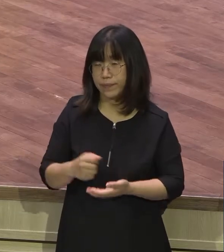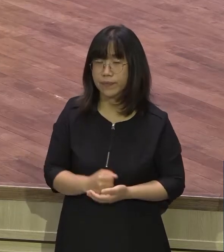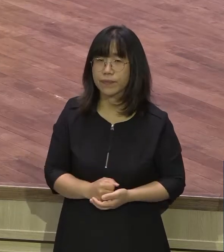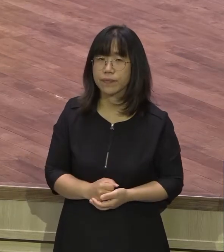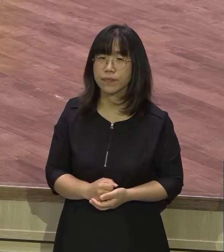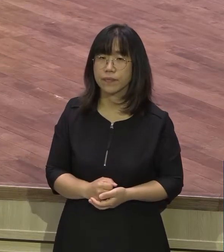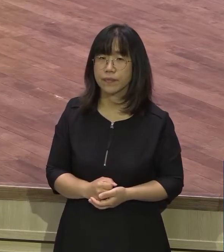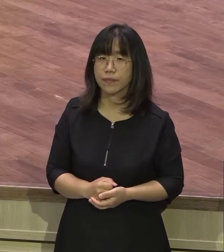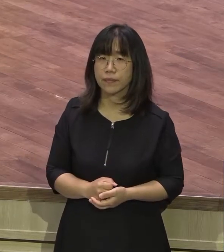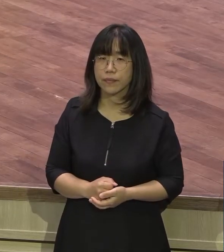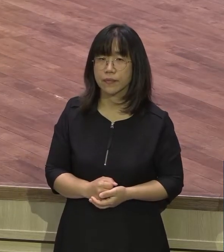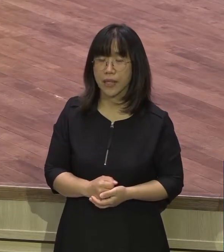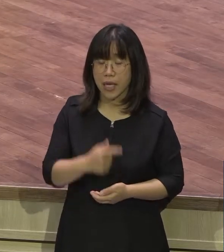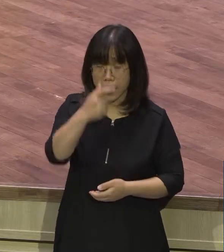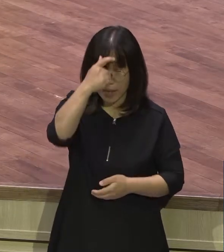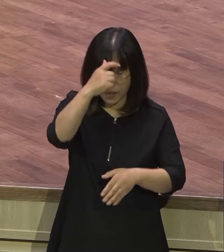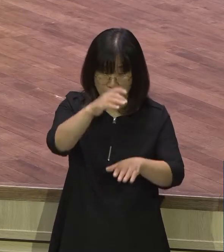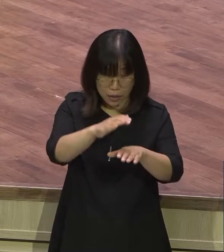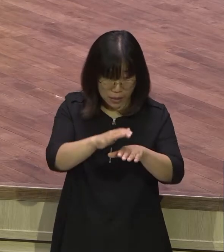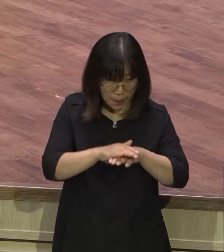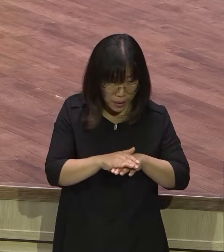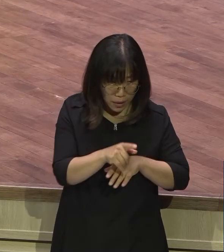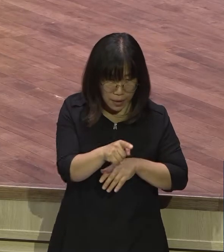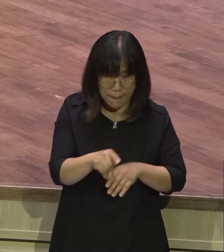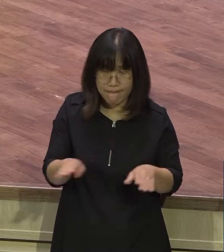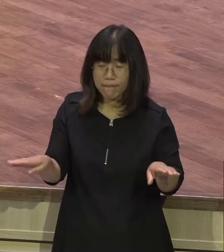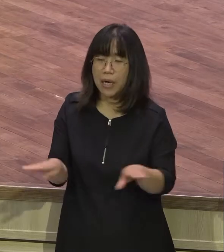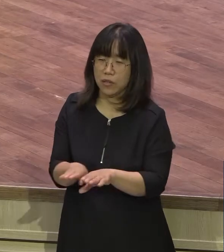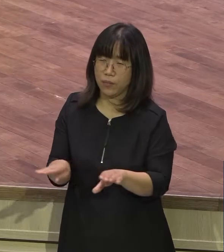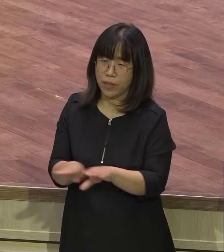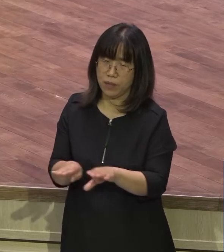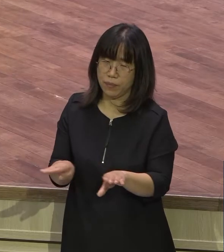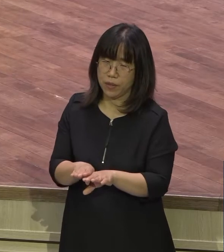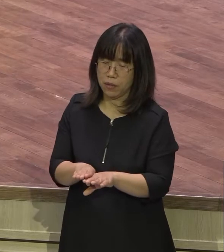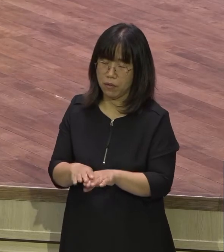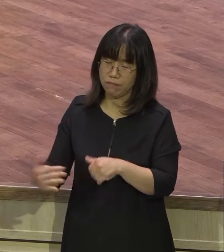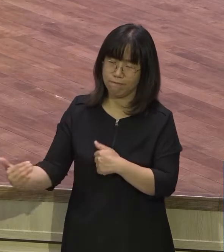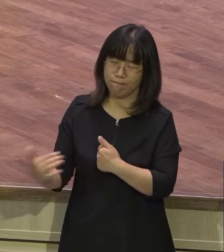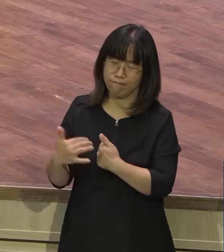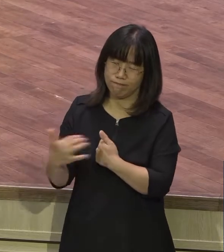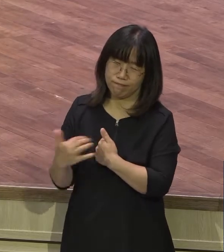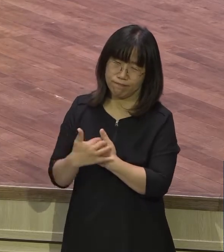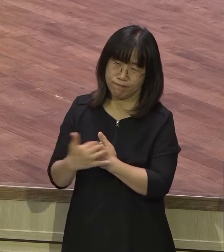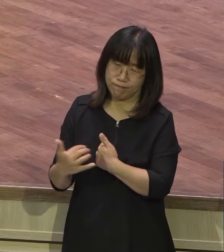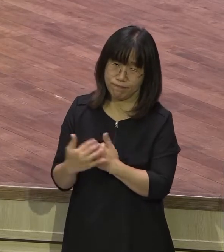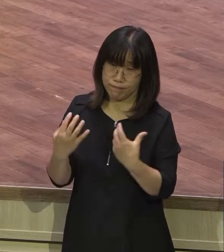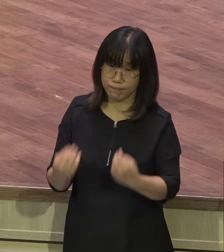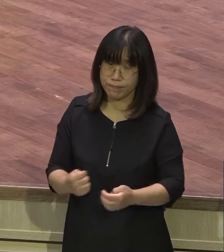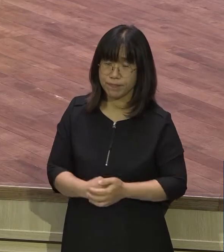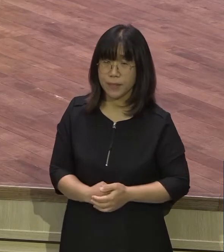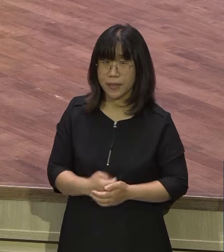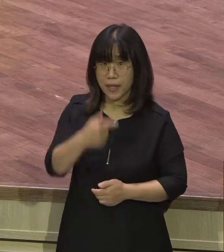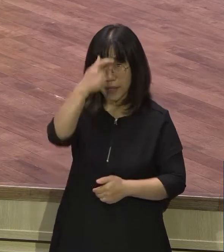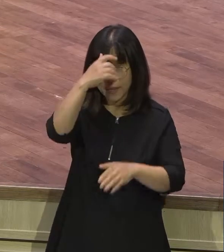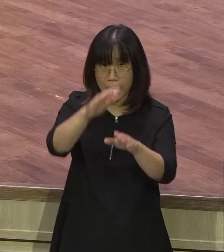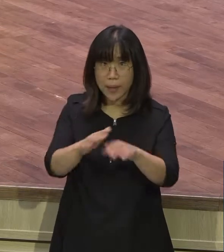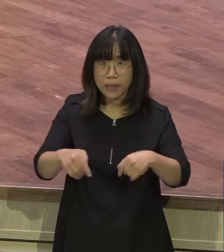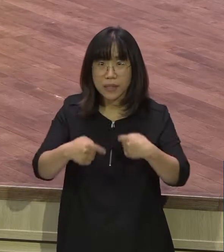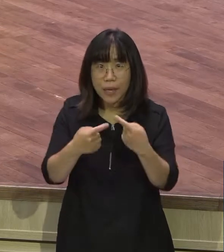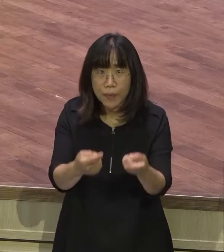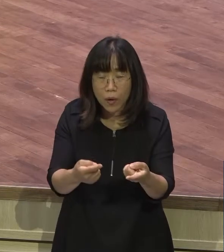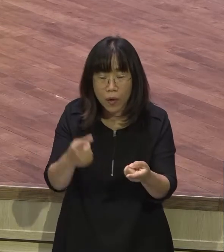해서든지 예배직 참석하지 못하도록. 어떻게 해서든지. 그런데 예배 참석을 했다. 그러면